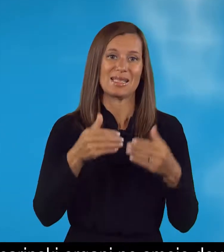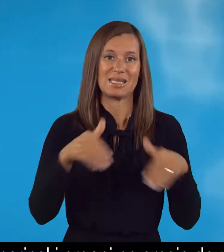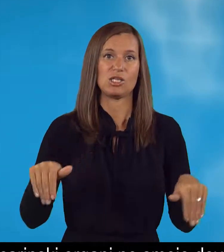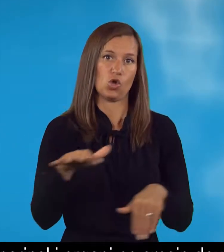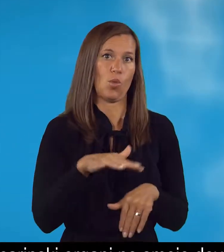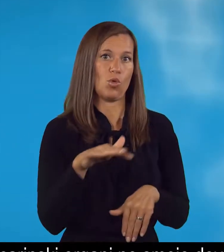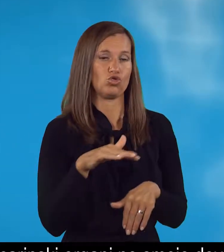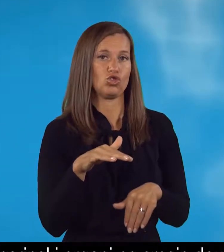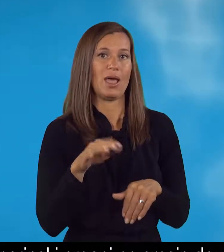carinsko območje Unije.